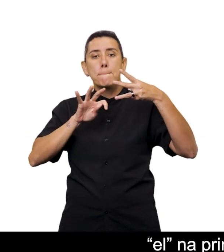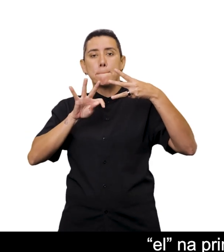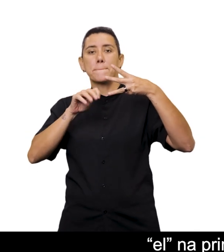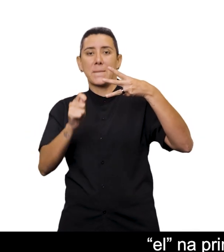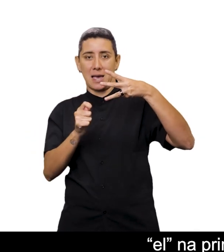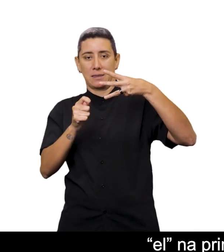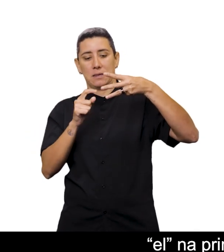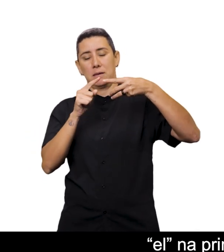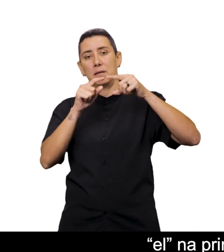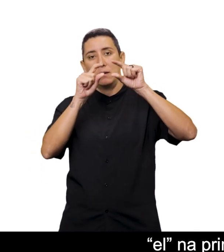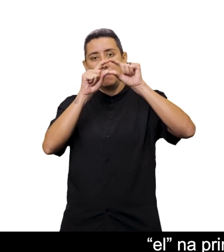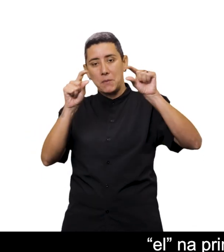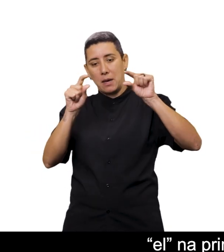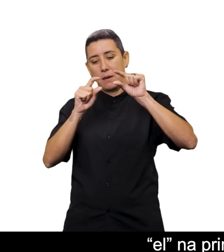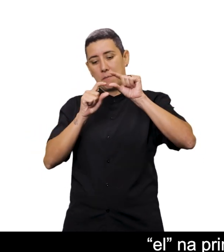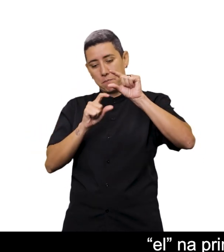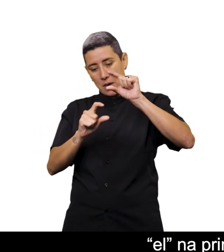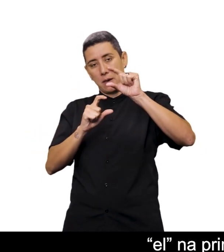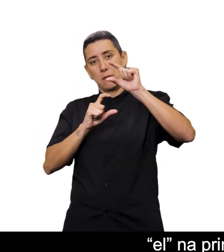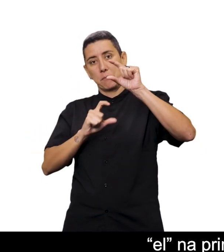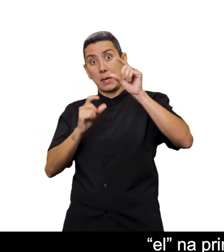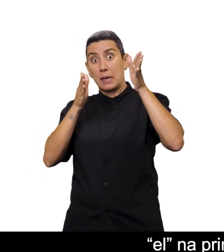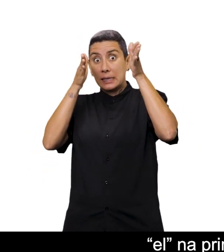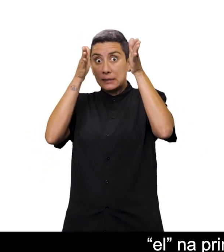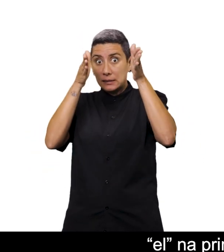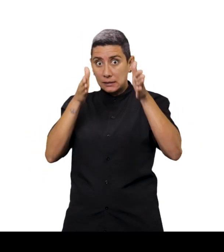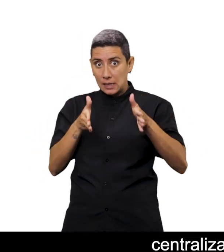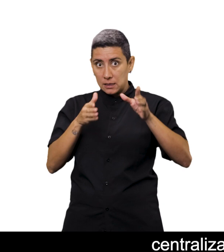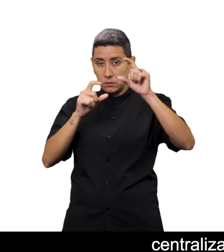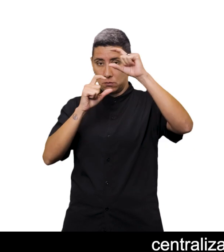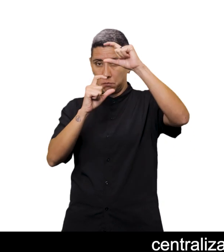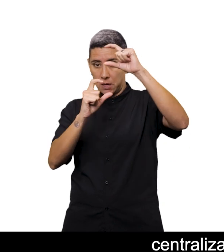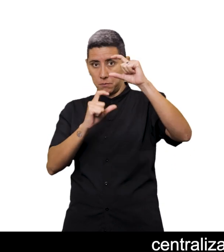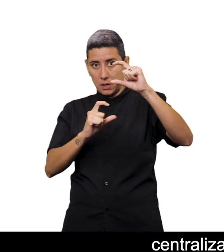na segunda, e mata, na terceira linha,